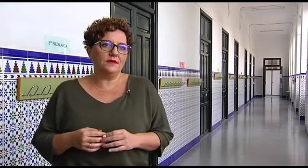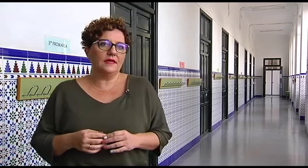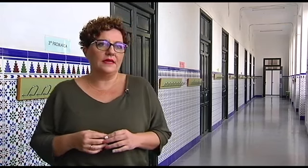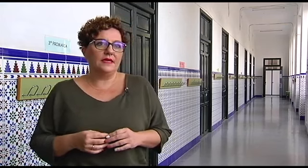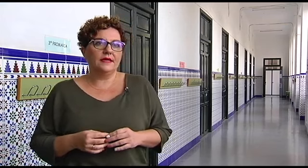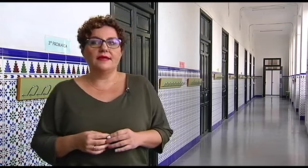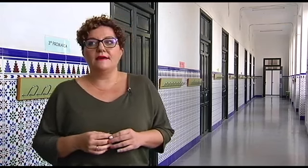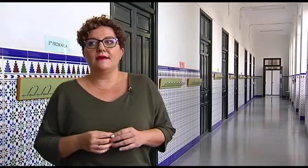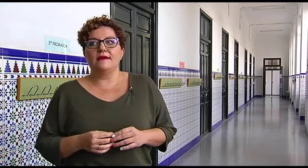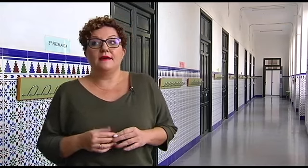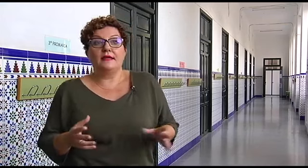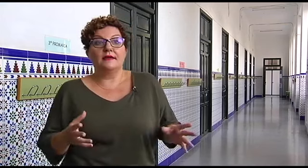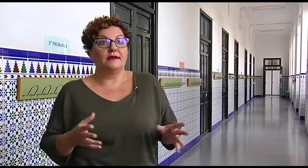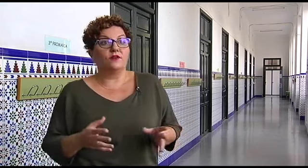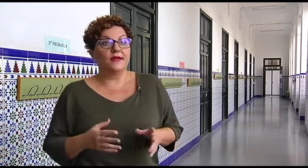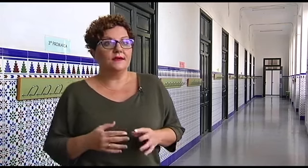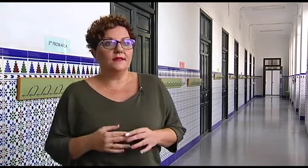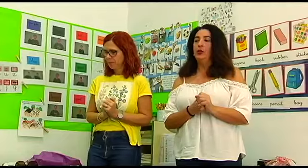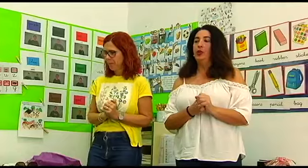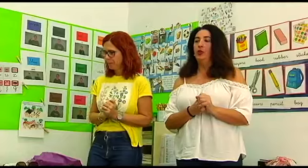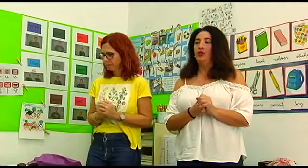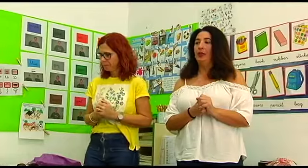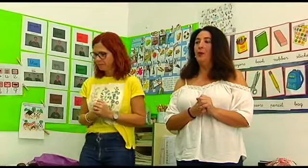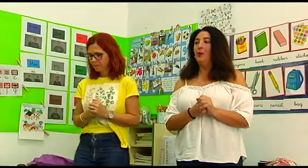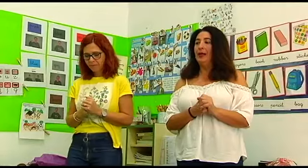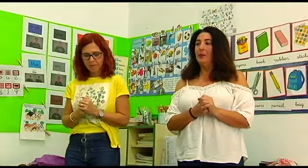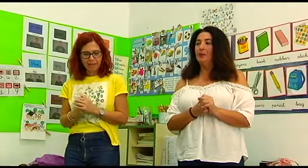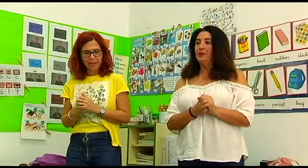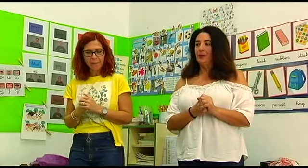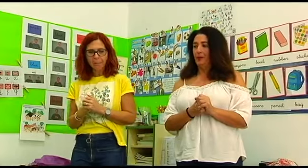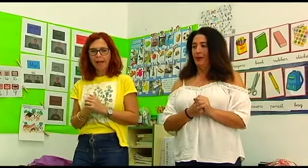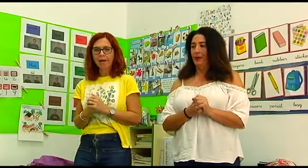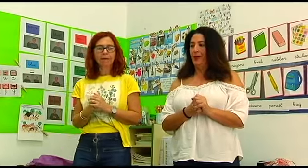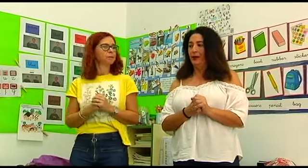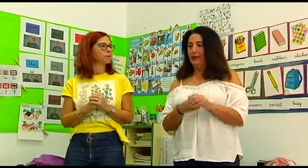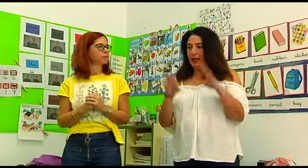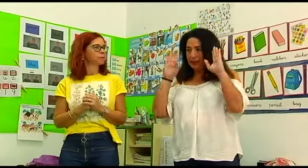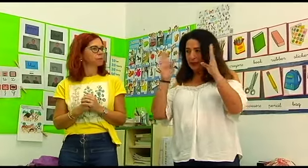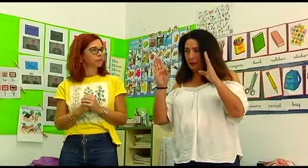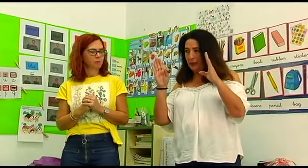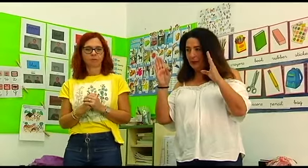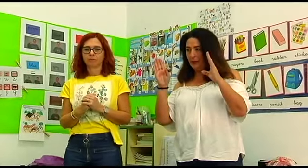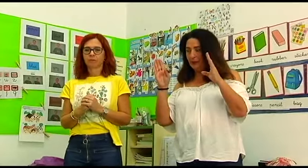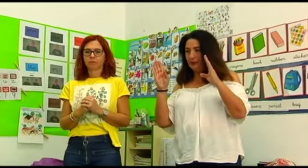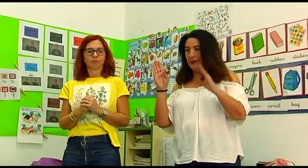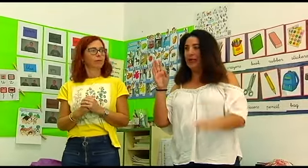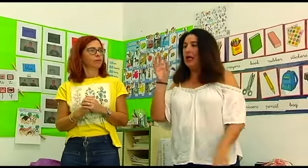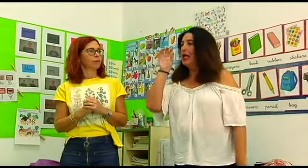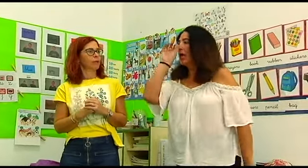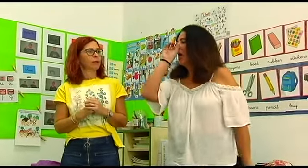que elige el cole. Y ellas que llevaban tanto tiempo trabajando con lengua de signos apostaron por